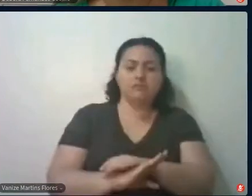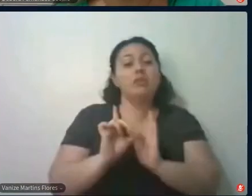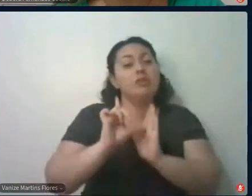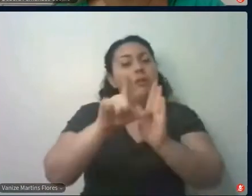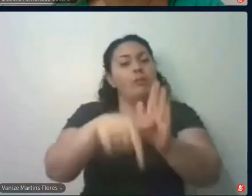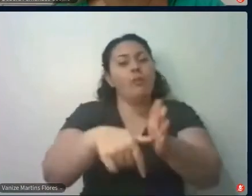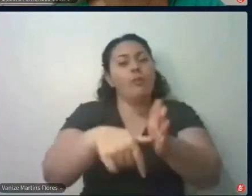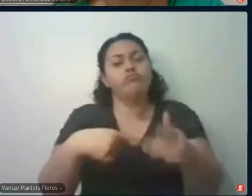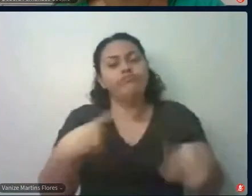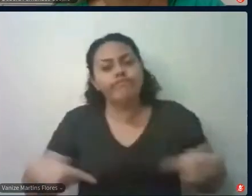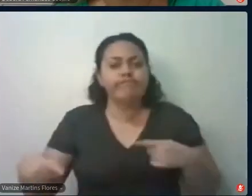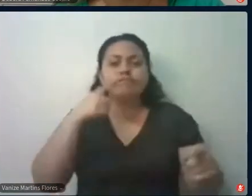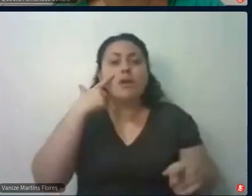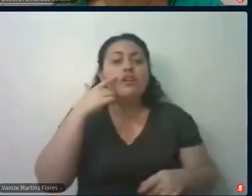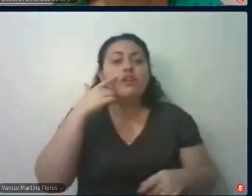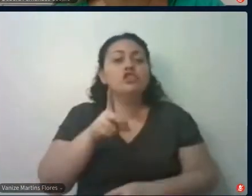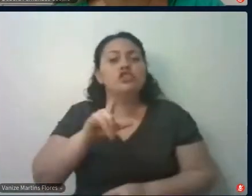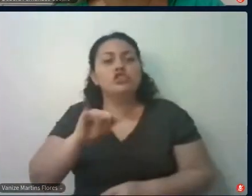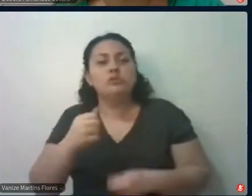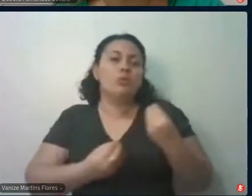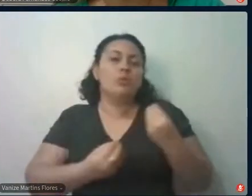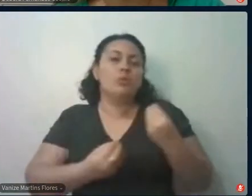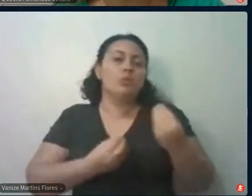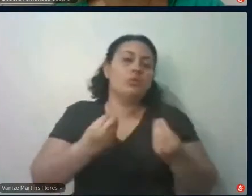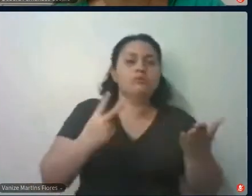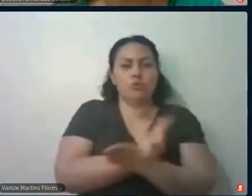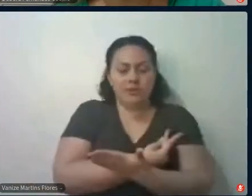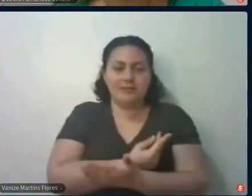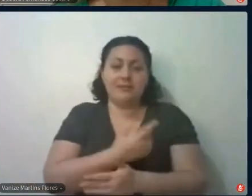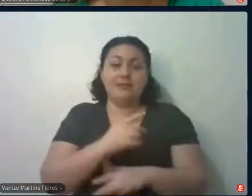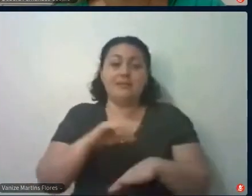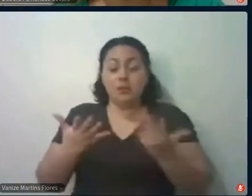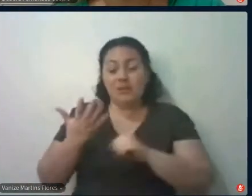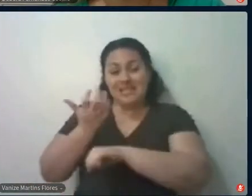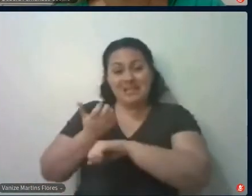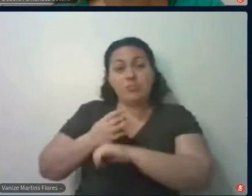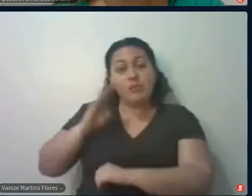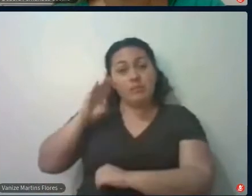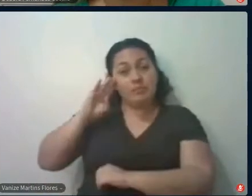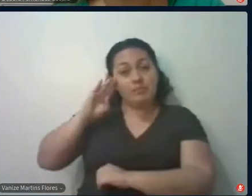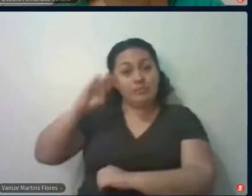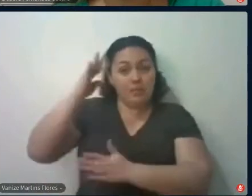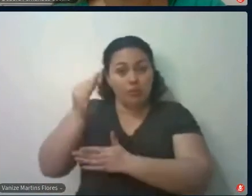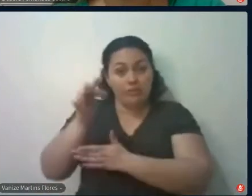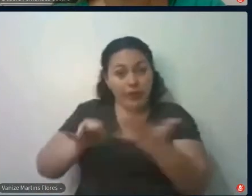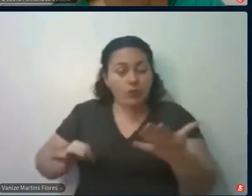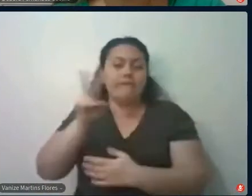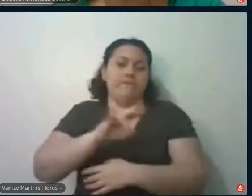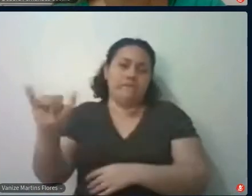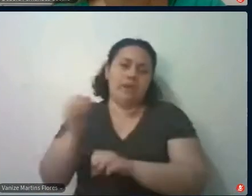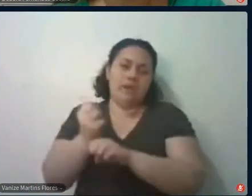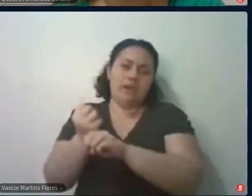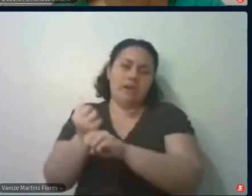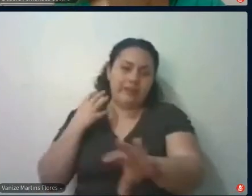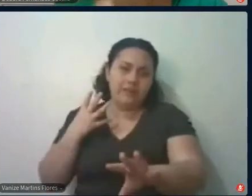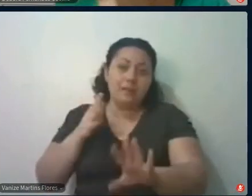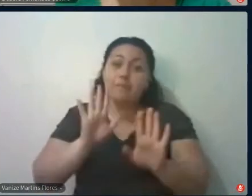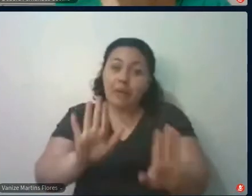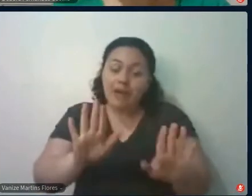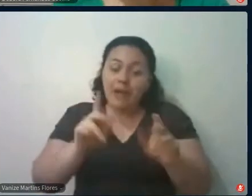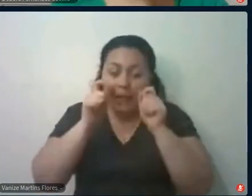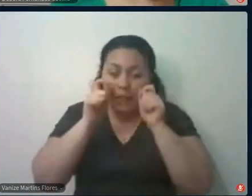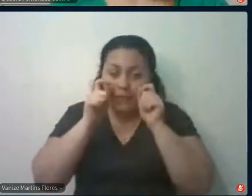poderão ocorrer. Então, aquelas disciplinas que são preferencialmente teóricas vão acontecer, e quero chamar a atenção,